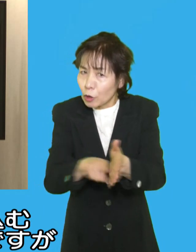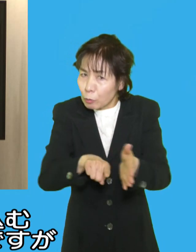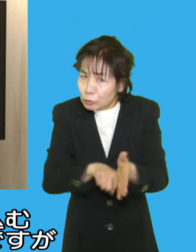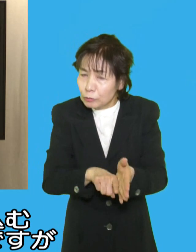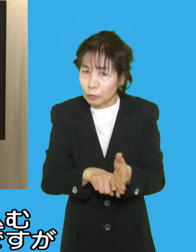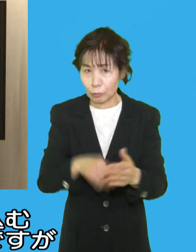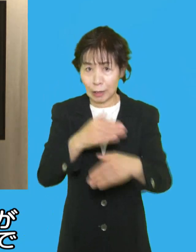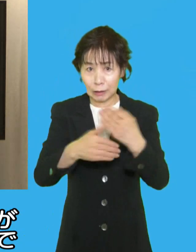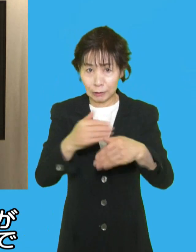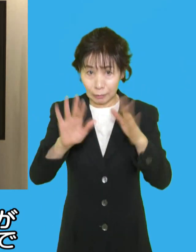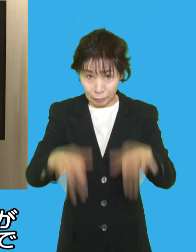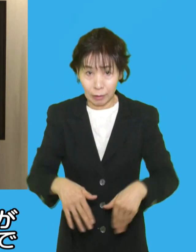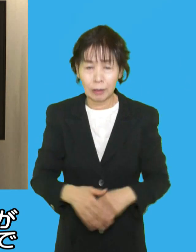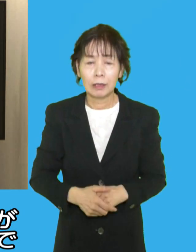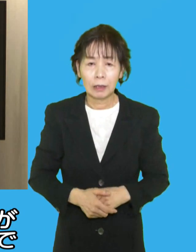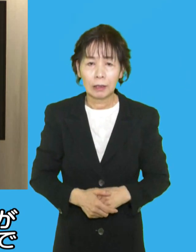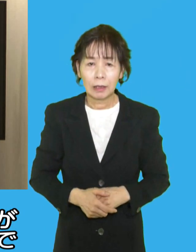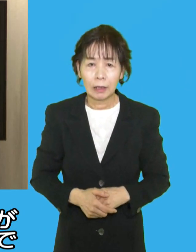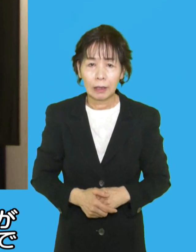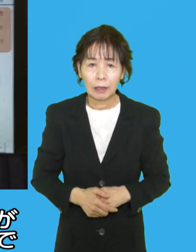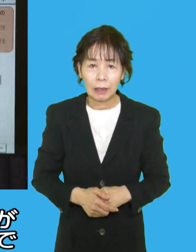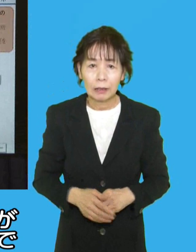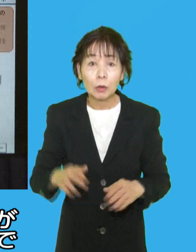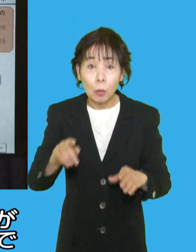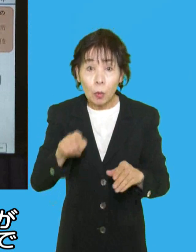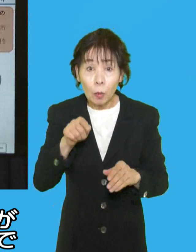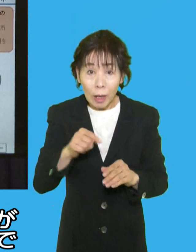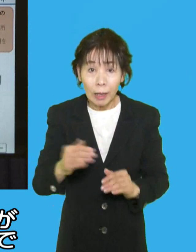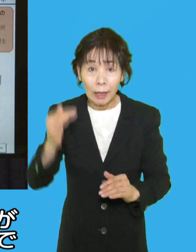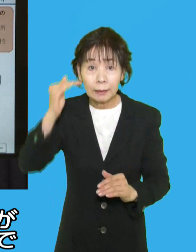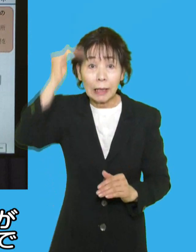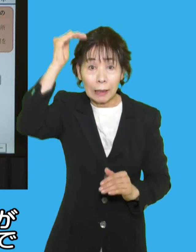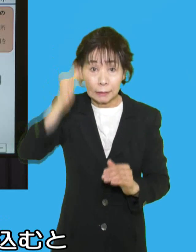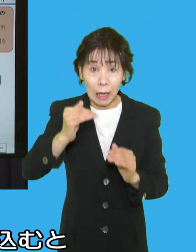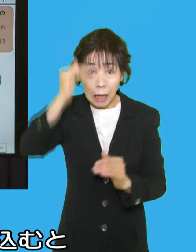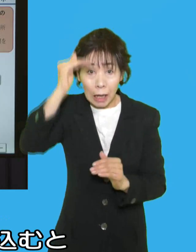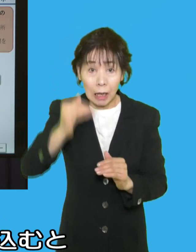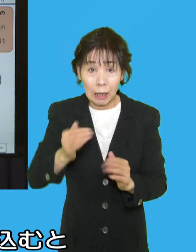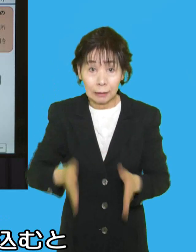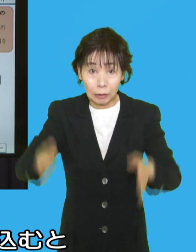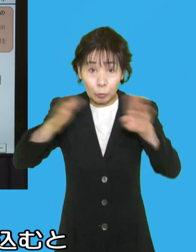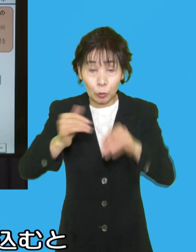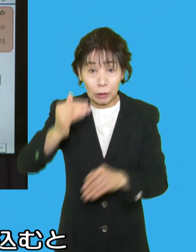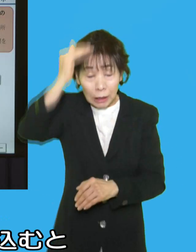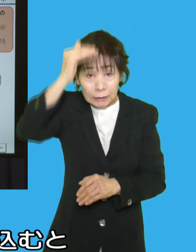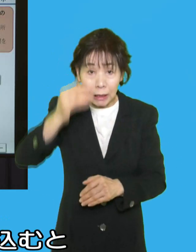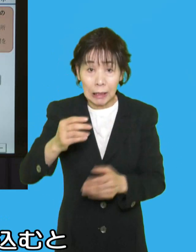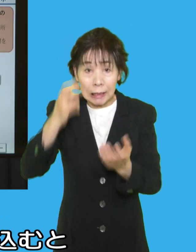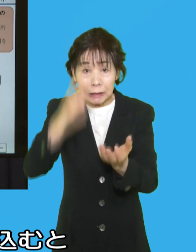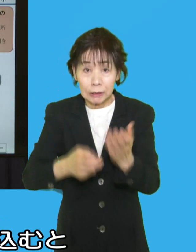ですけれども、あそこ高さ規制が一番厳しいところでですね、そのこ